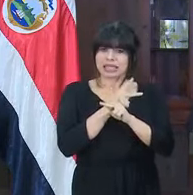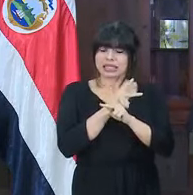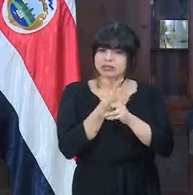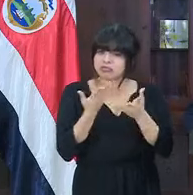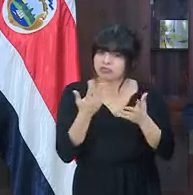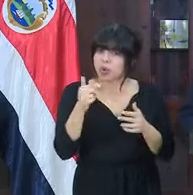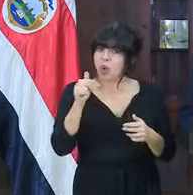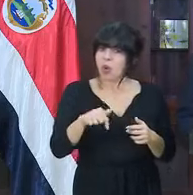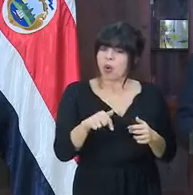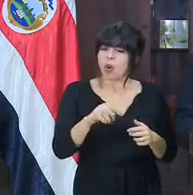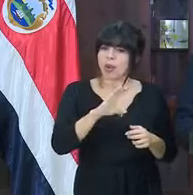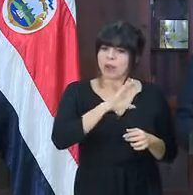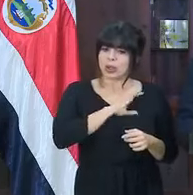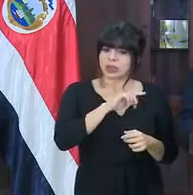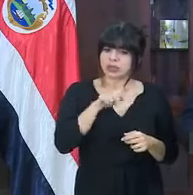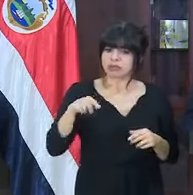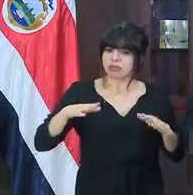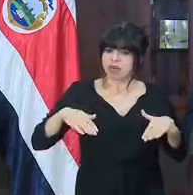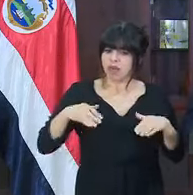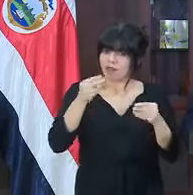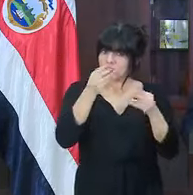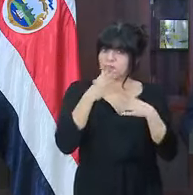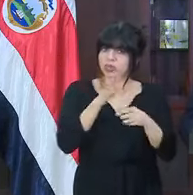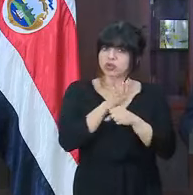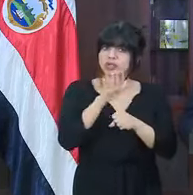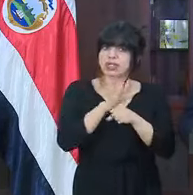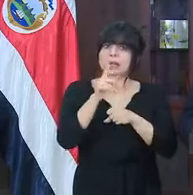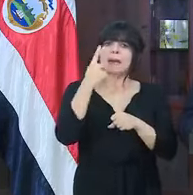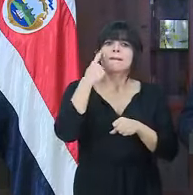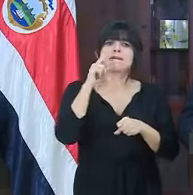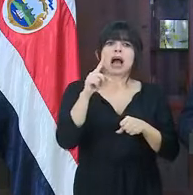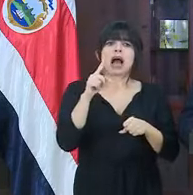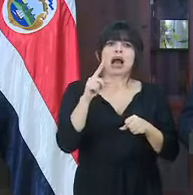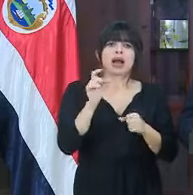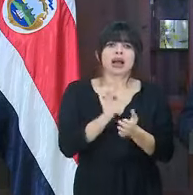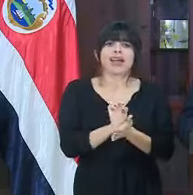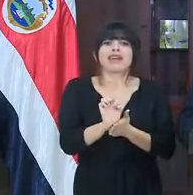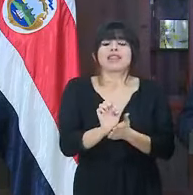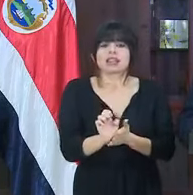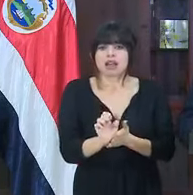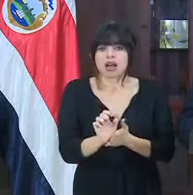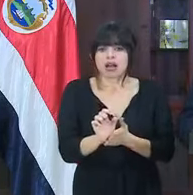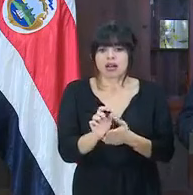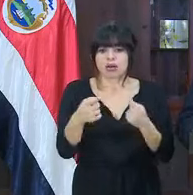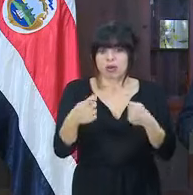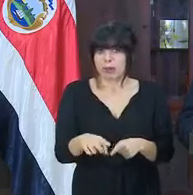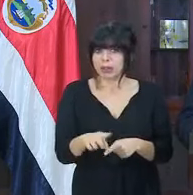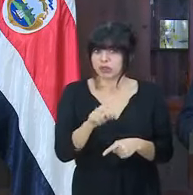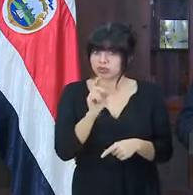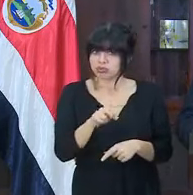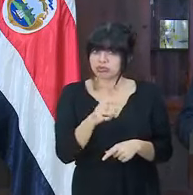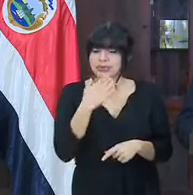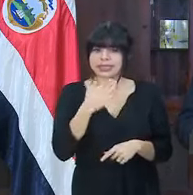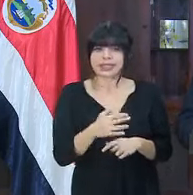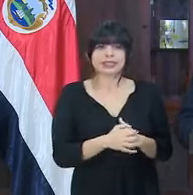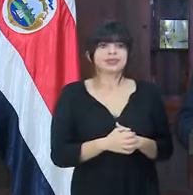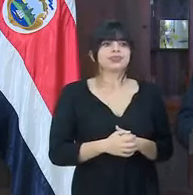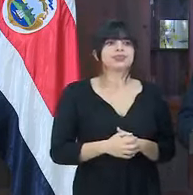hoy los cuerpos de seguridad información suficiente para tal vez haber evitado precisamente lo que sucedió. Gracias.